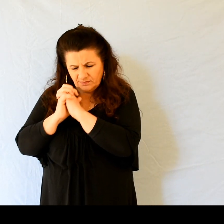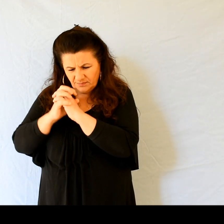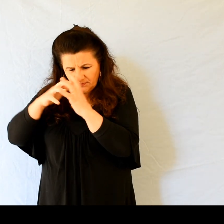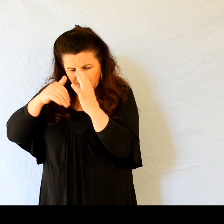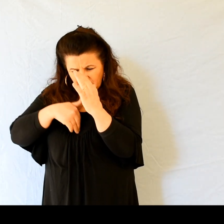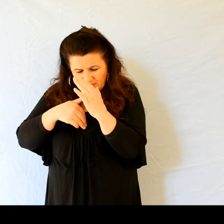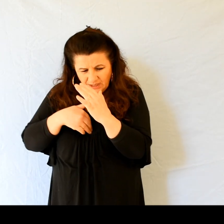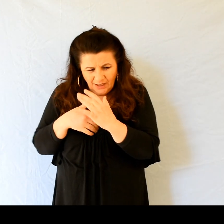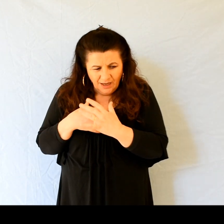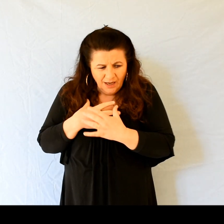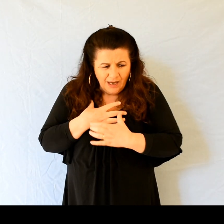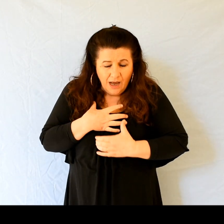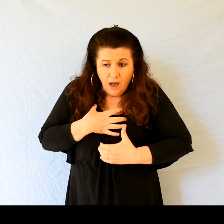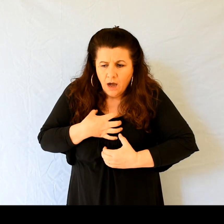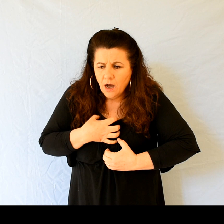« Mon âme est triste à en mourir.